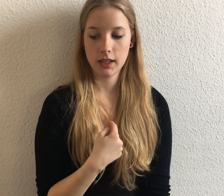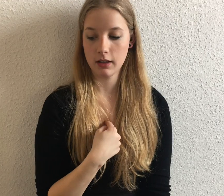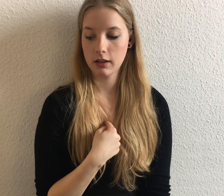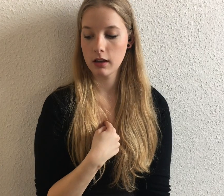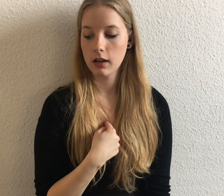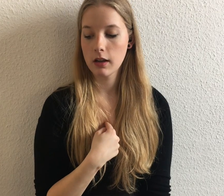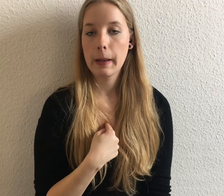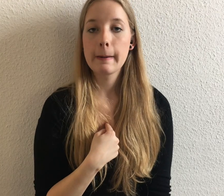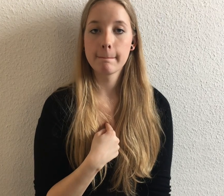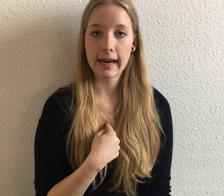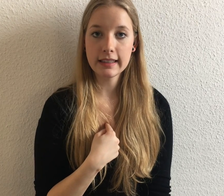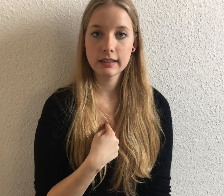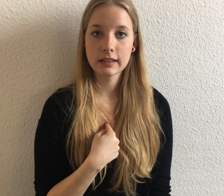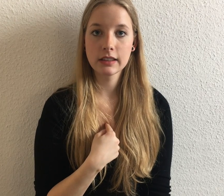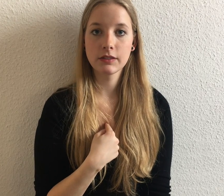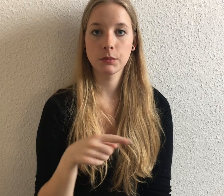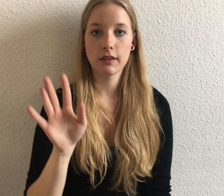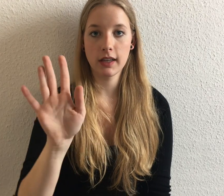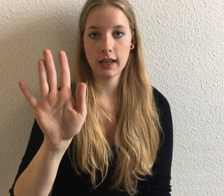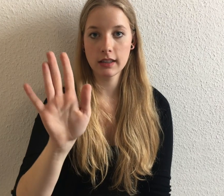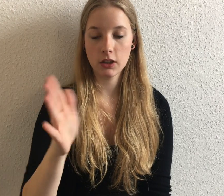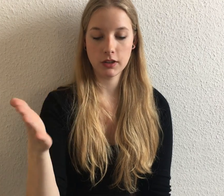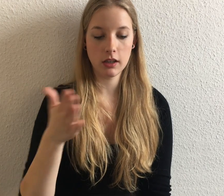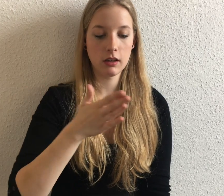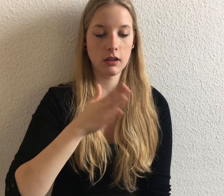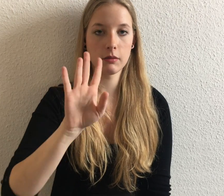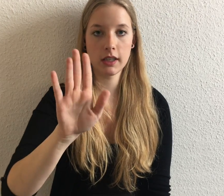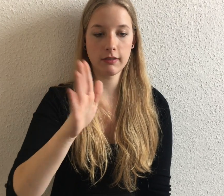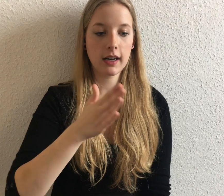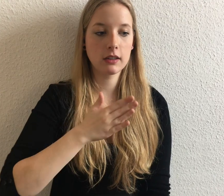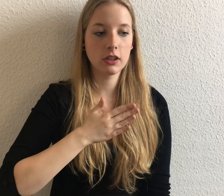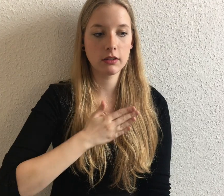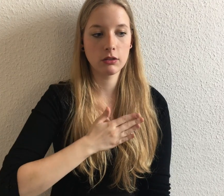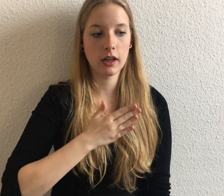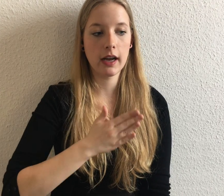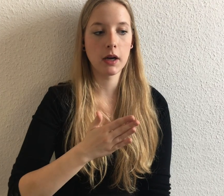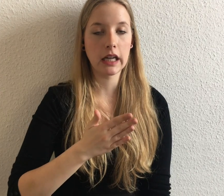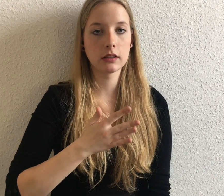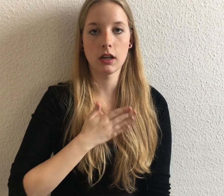Ich. Mein wird mit der flachen Hand auf deine flache Hand schlägt sozusagen einmal ganz